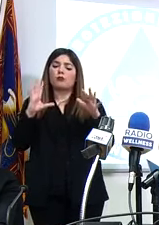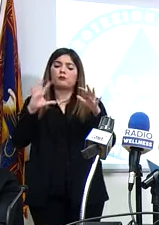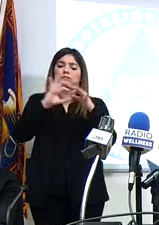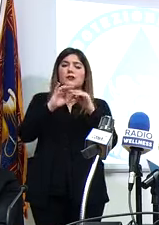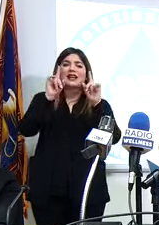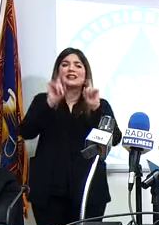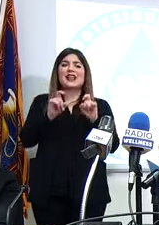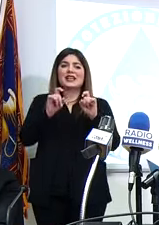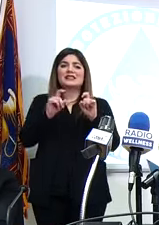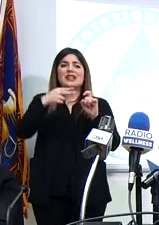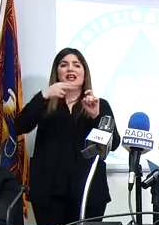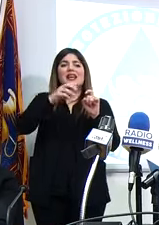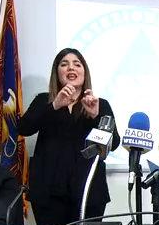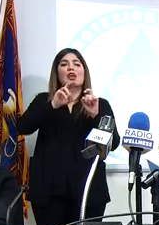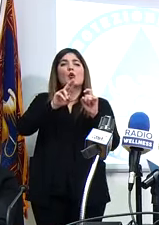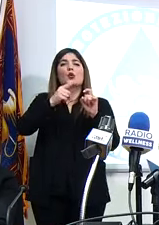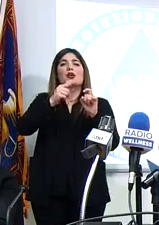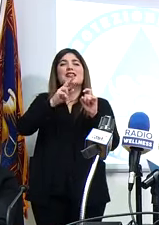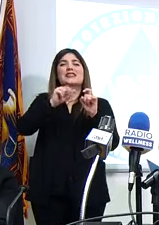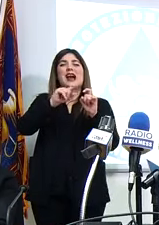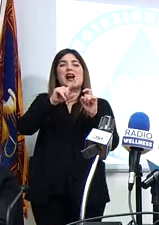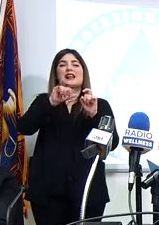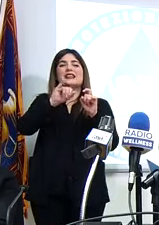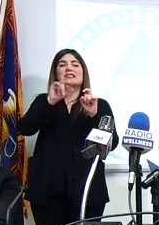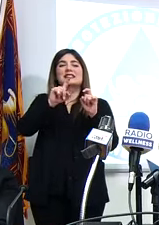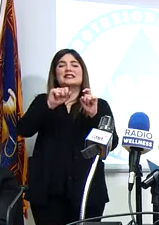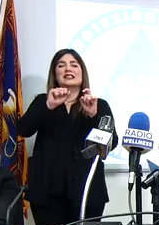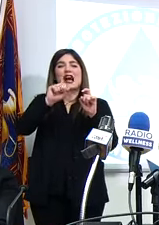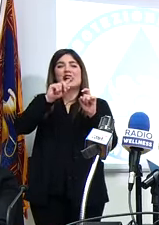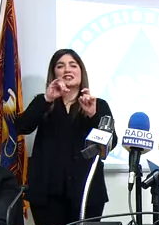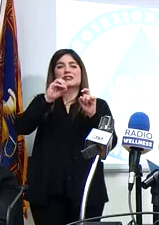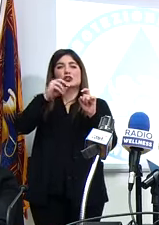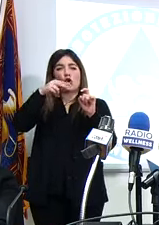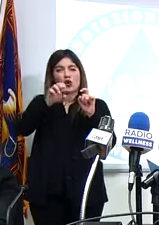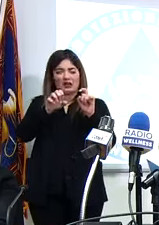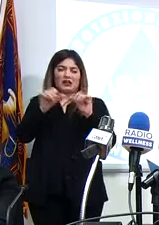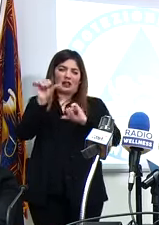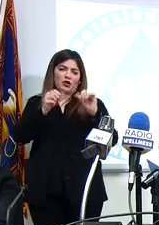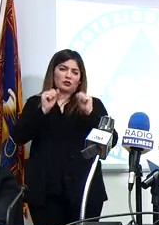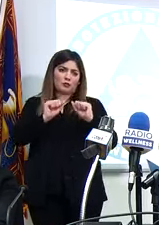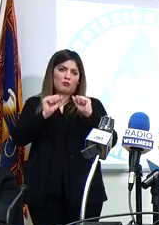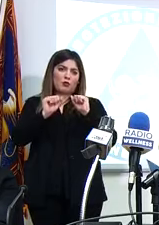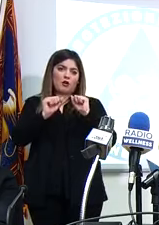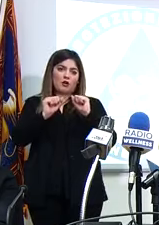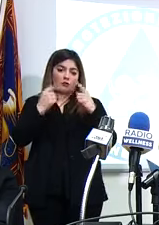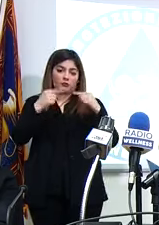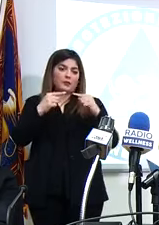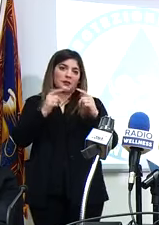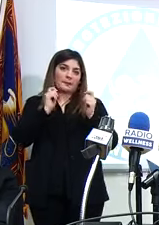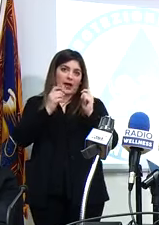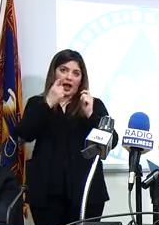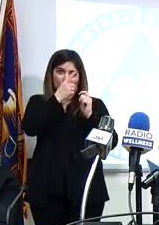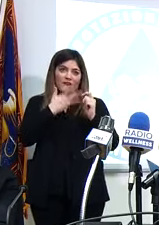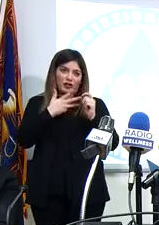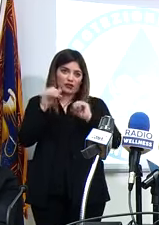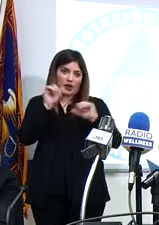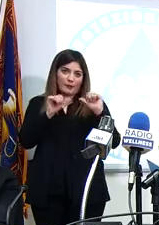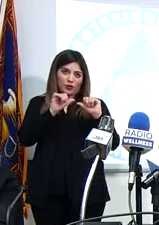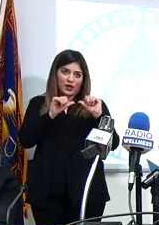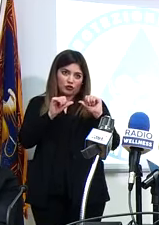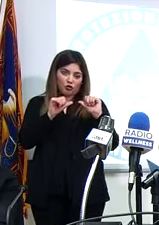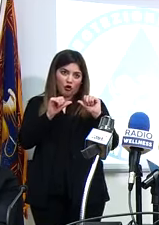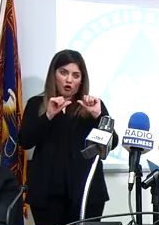e propria, che si fa in laboratorio, che ci si mette 4-5 giorni, in laboratorio BSL3, che si fa a Padova, nel laboratorio che ho attivato io ancora